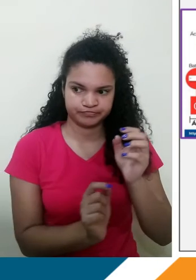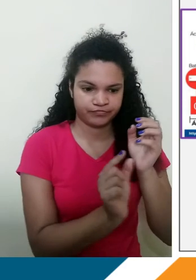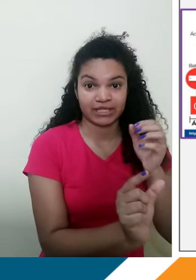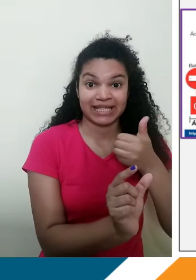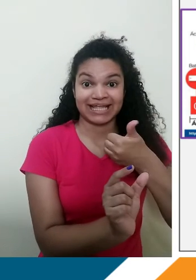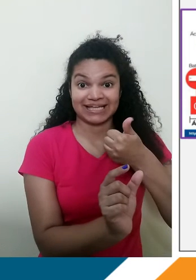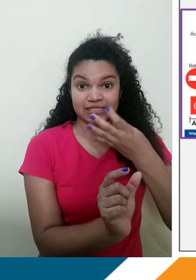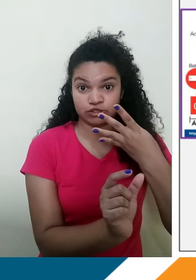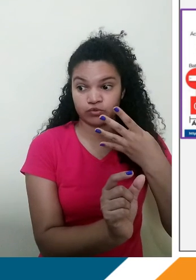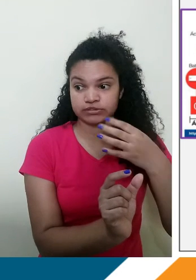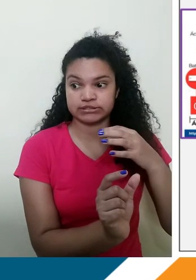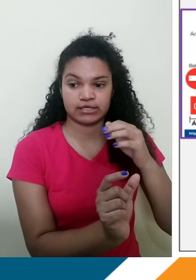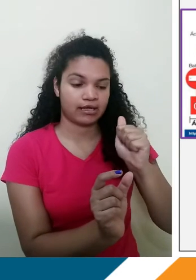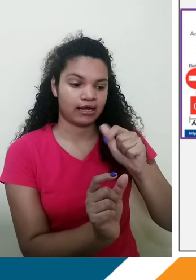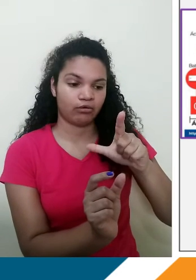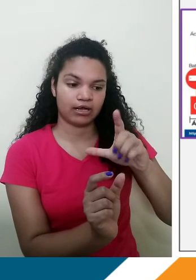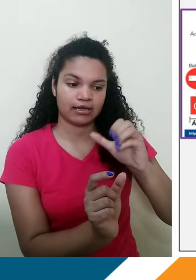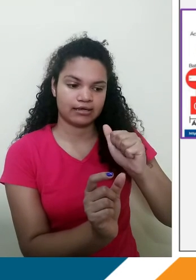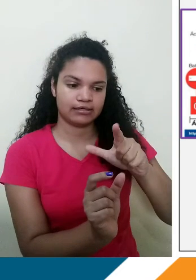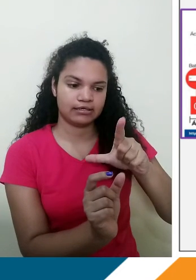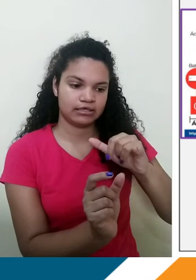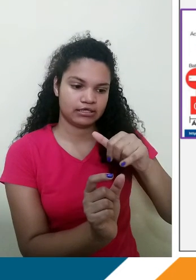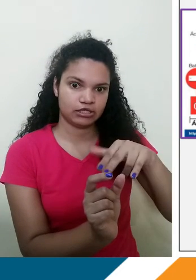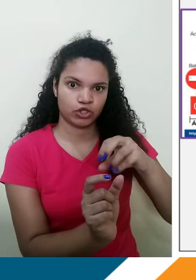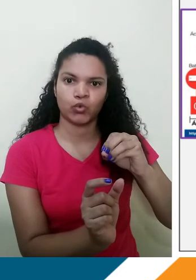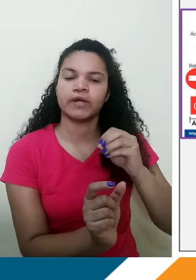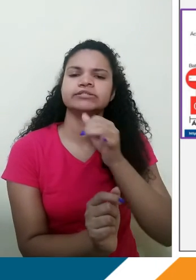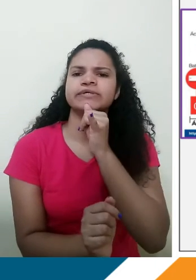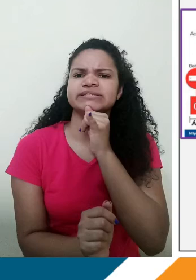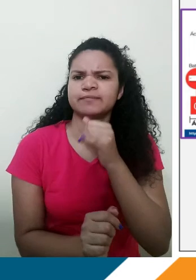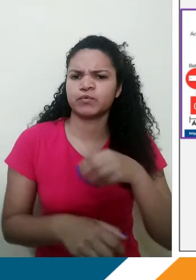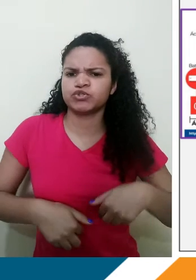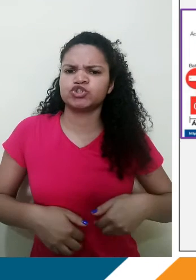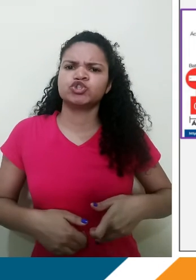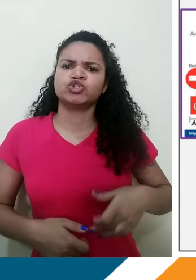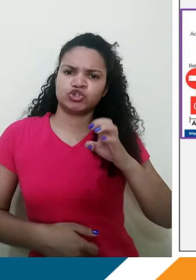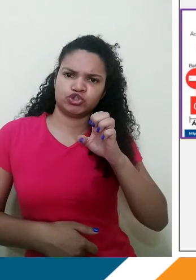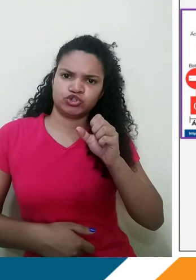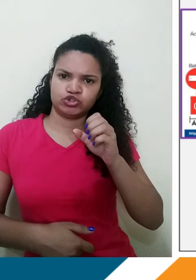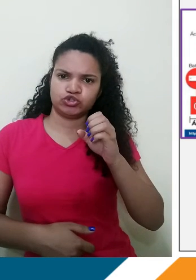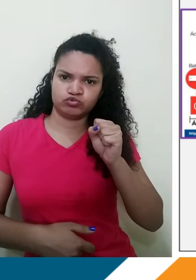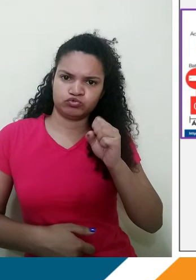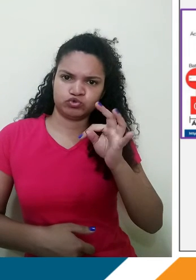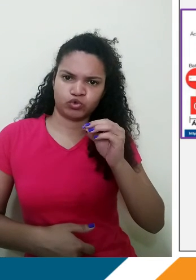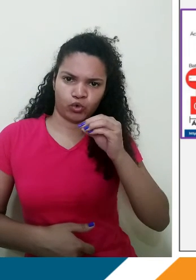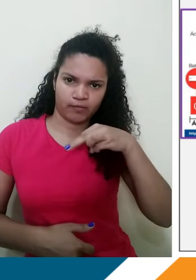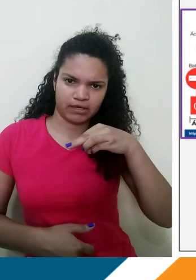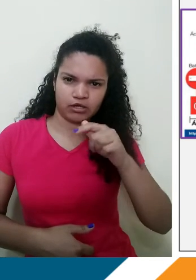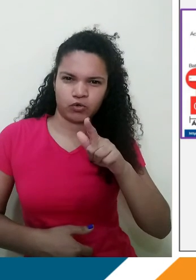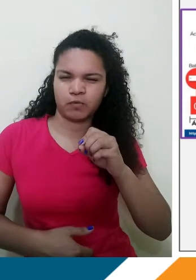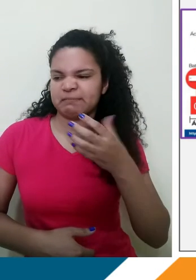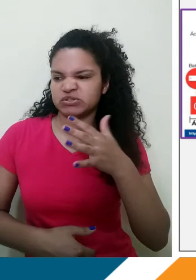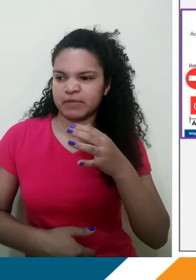Então, o ambiente estomacal, por exemplo, se encontra ali com pH por volta de 1,8, o suco de limão também por volta de pH 2.